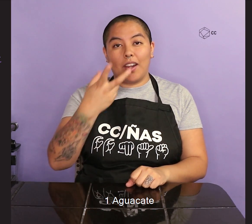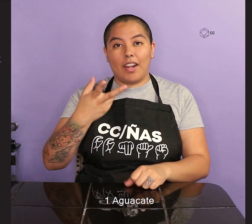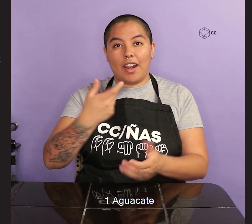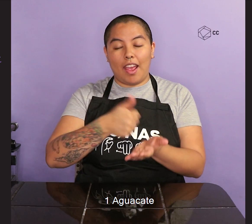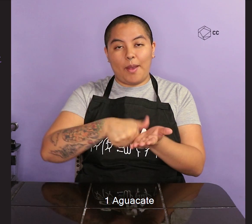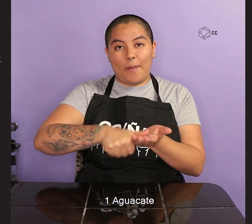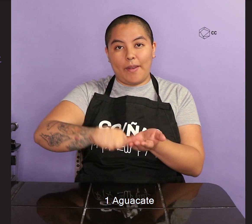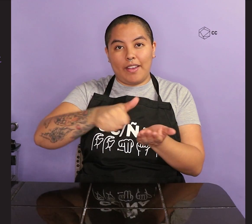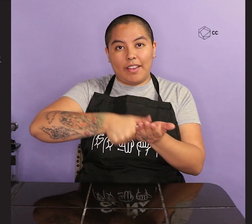aguacate,